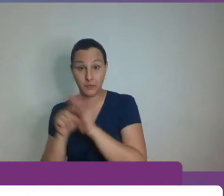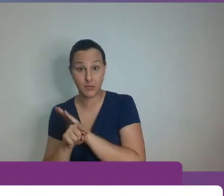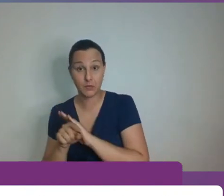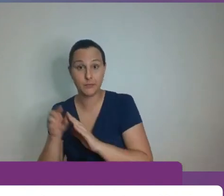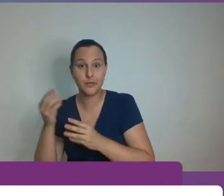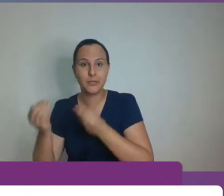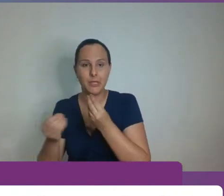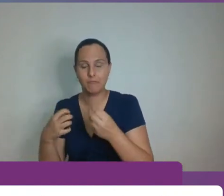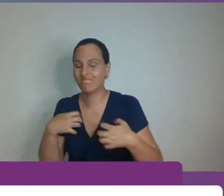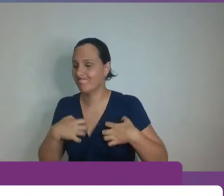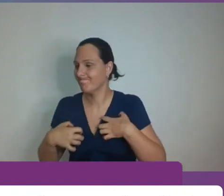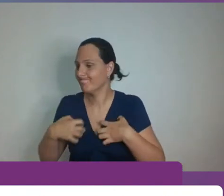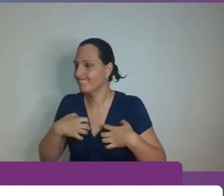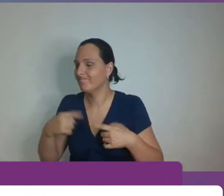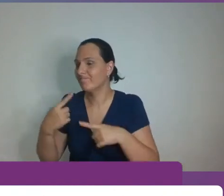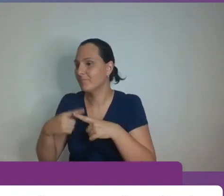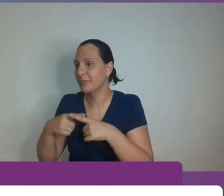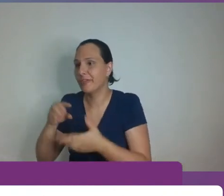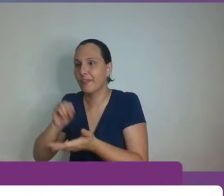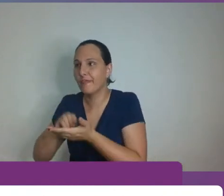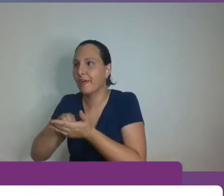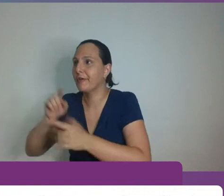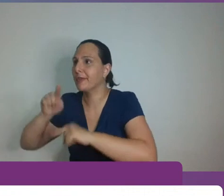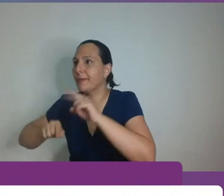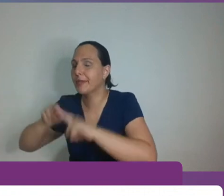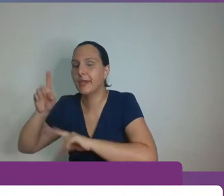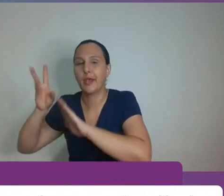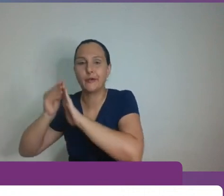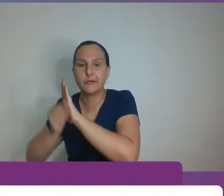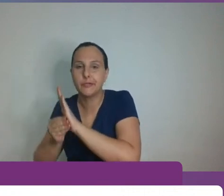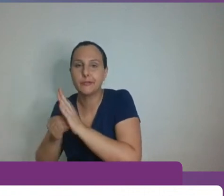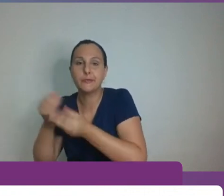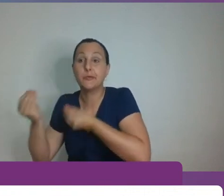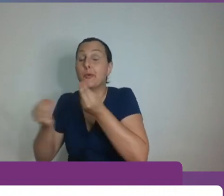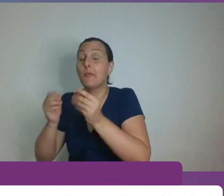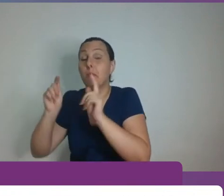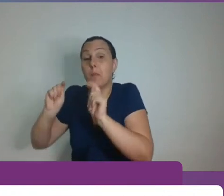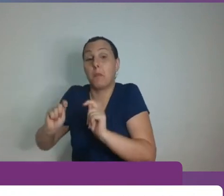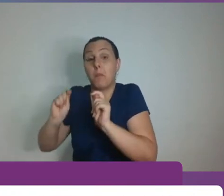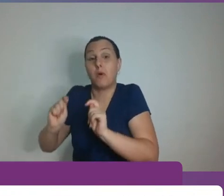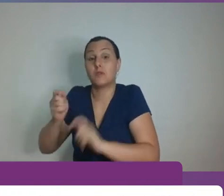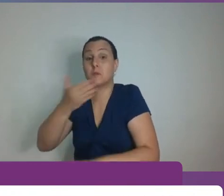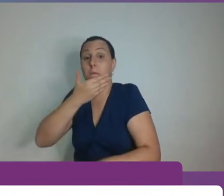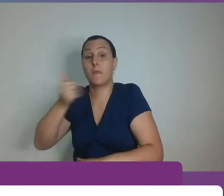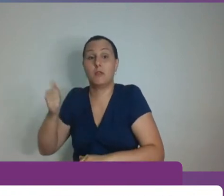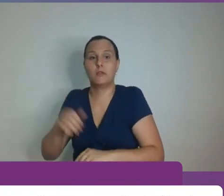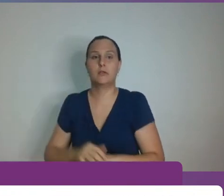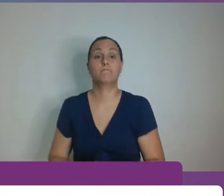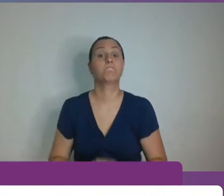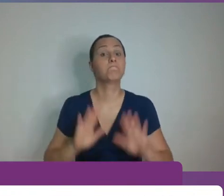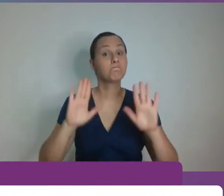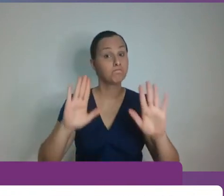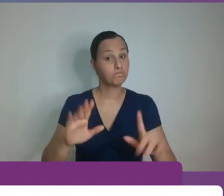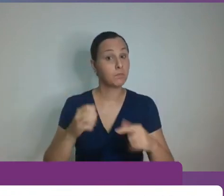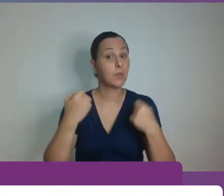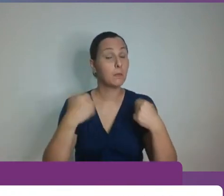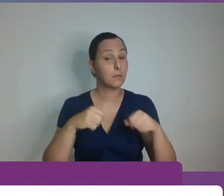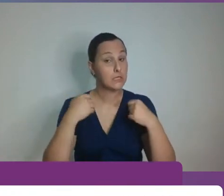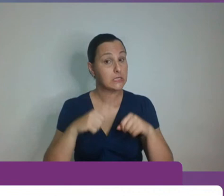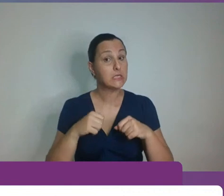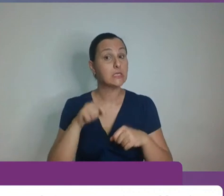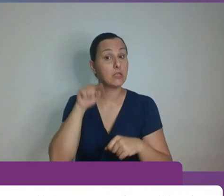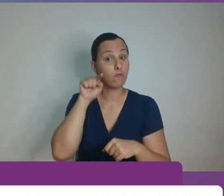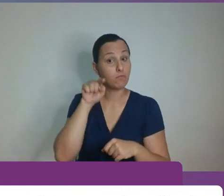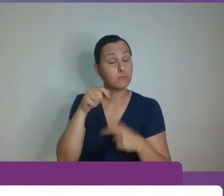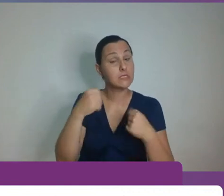diante desses desafios? Tendo estratégias de tradução. Procedimentos de tradução. Quando você aprende